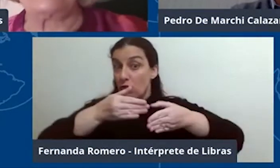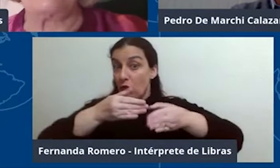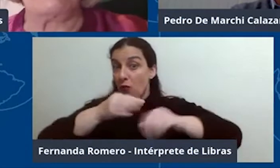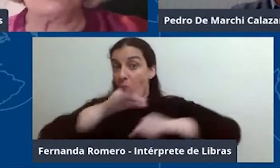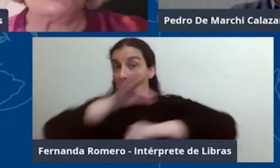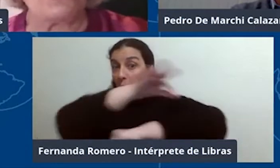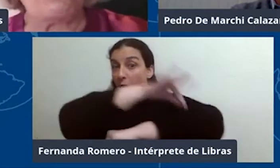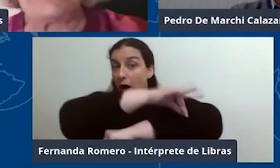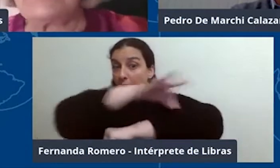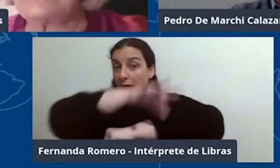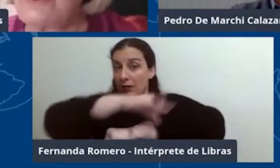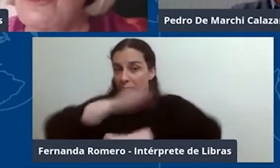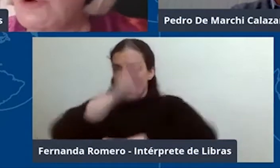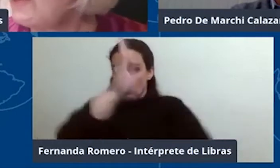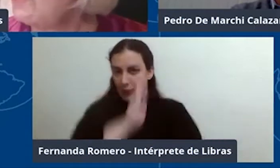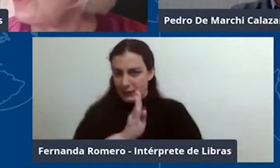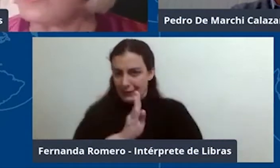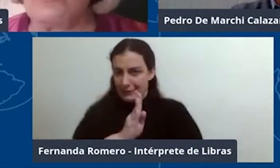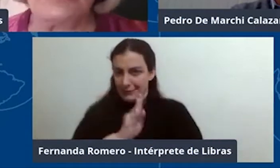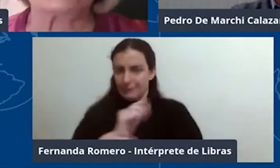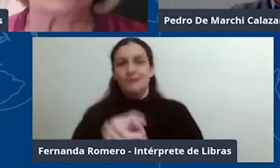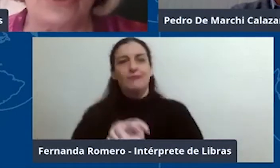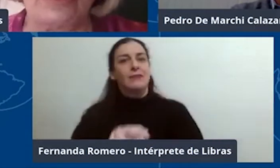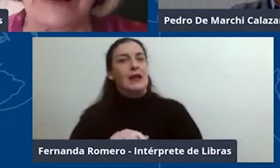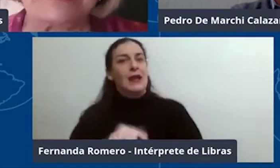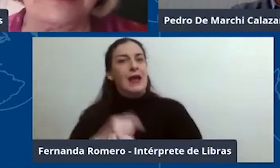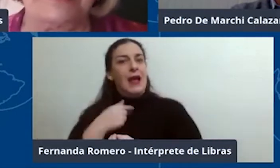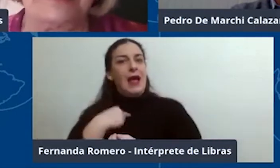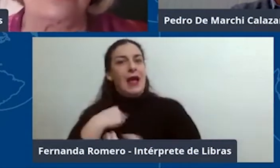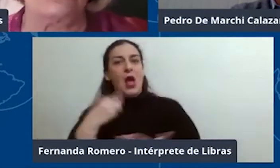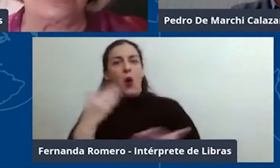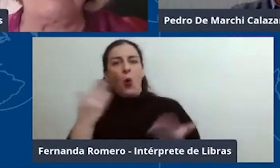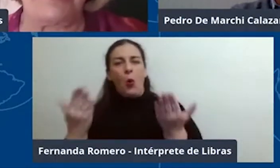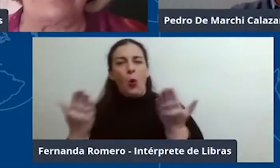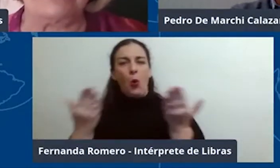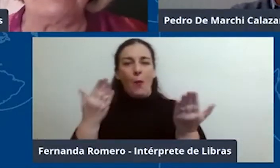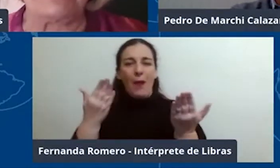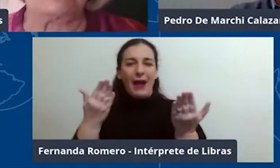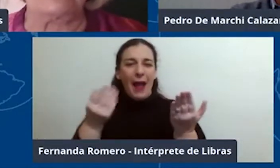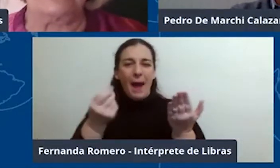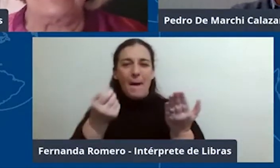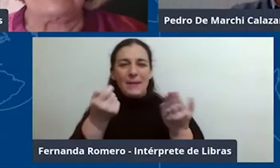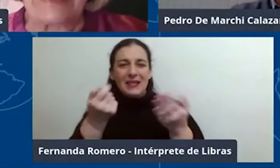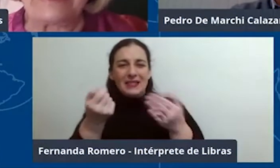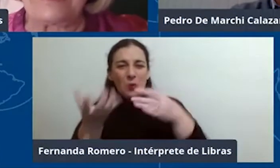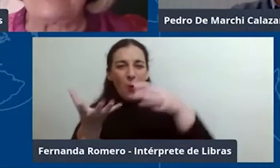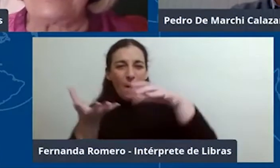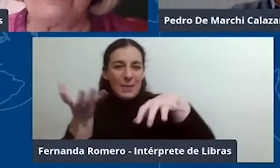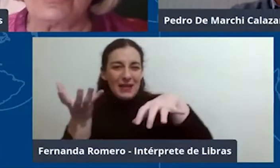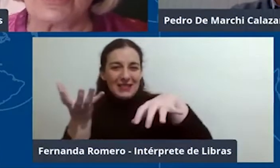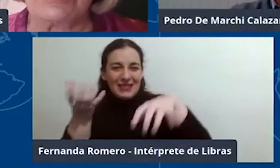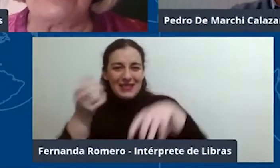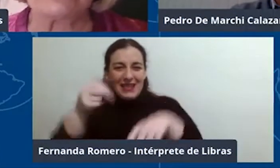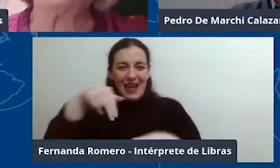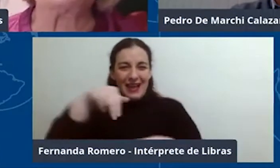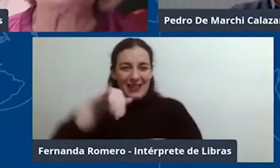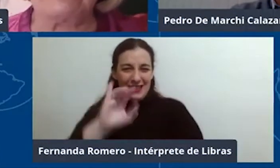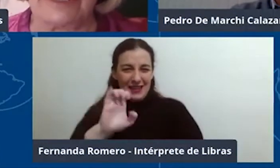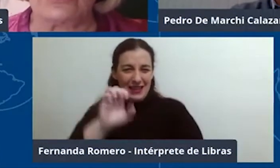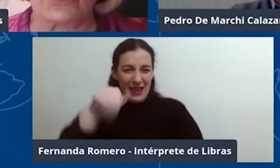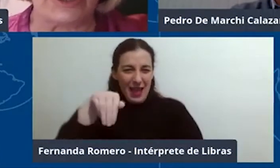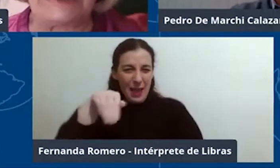assim, eu compararia até um pouco com Brasília, com o Niemeyer em Brasília, dada a revolução que ele